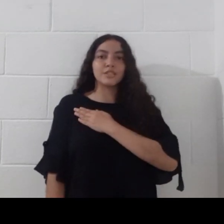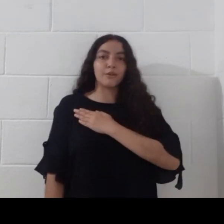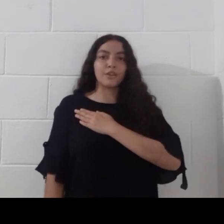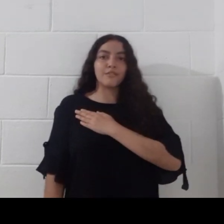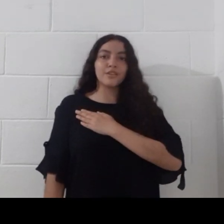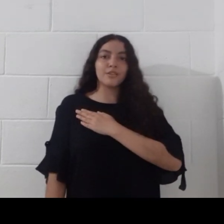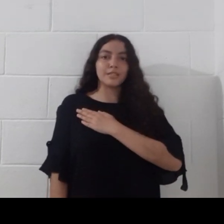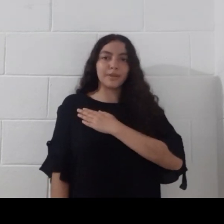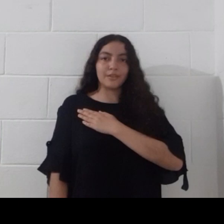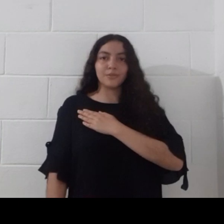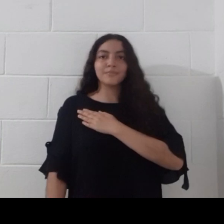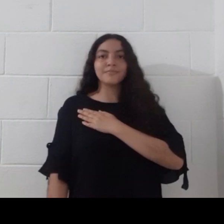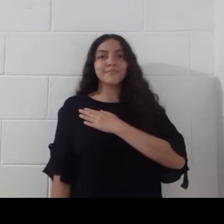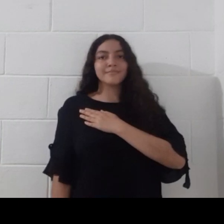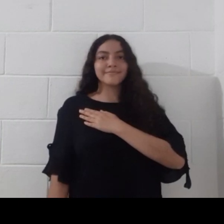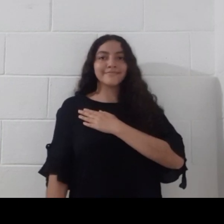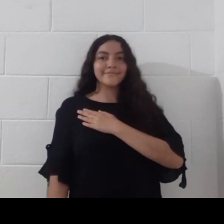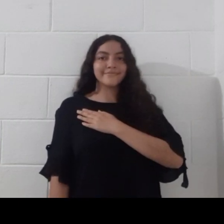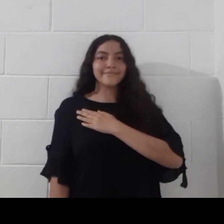nuestro debido respeto.